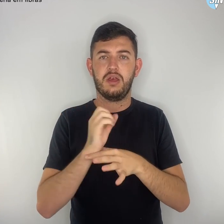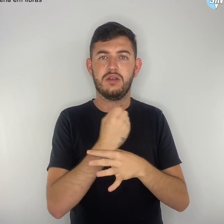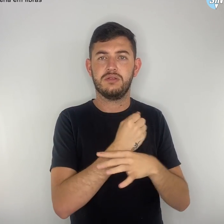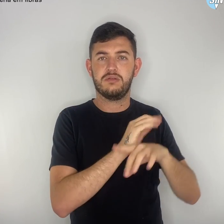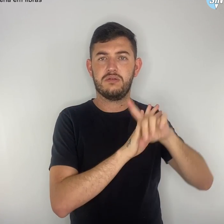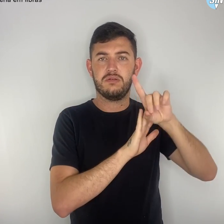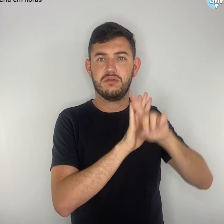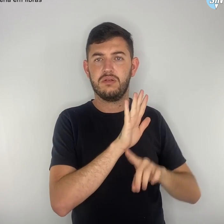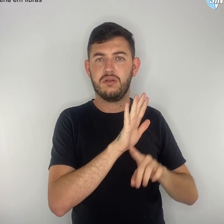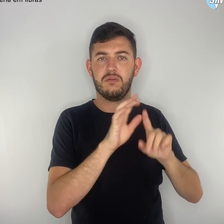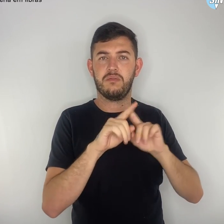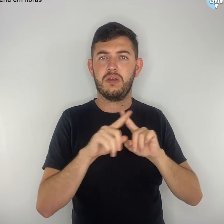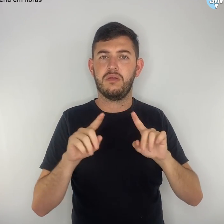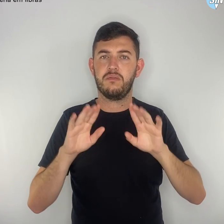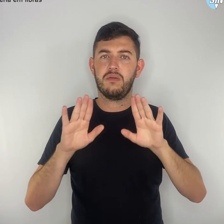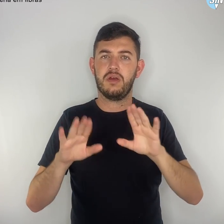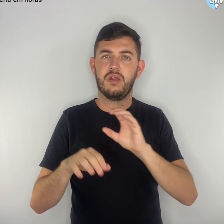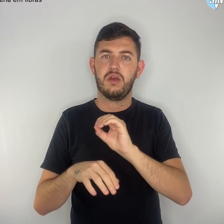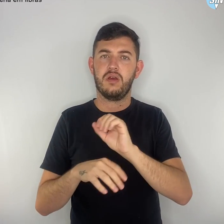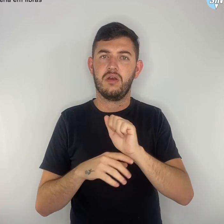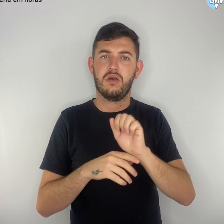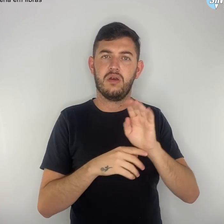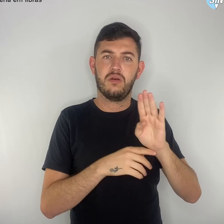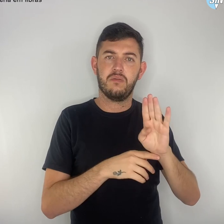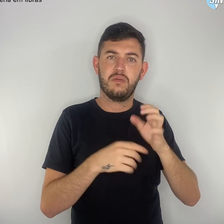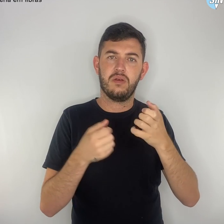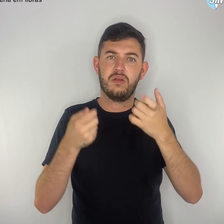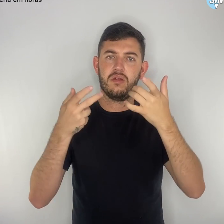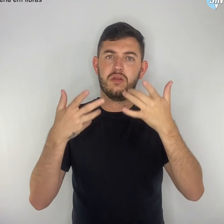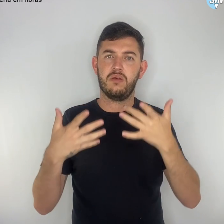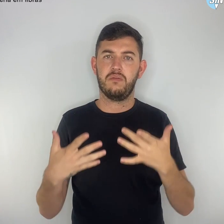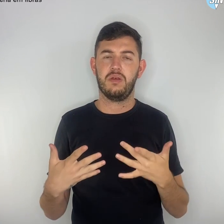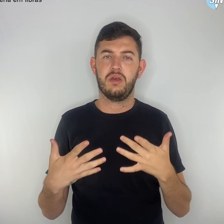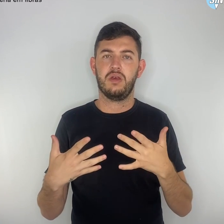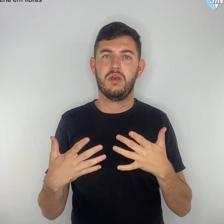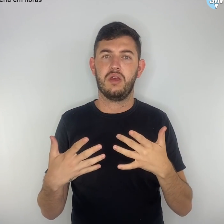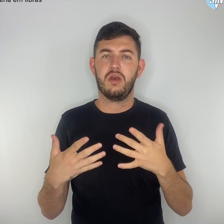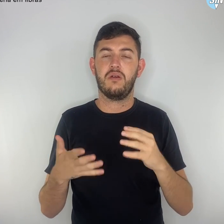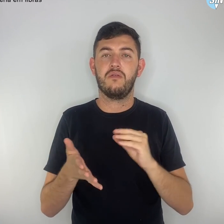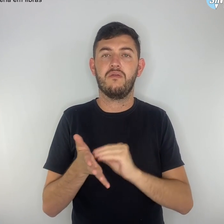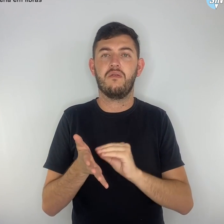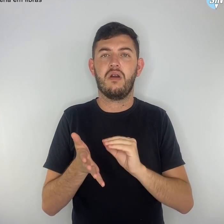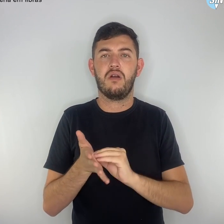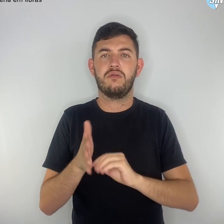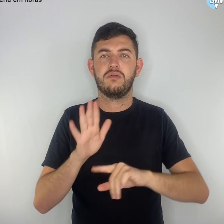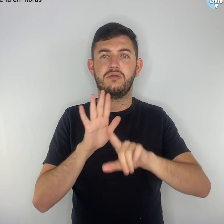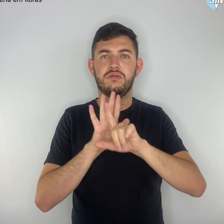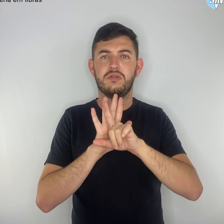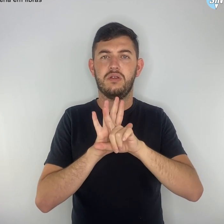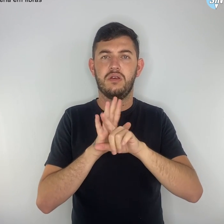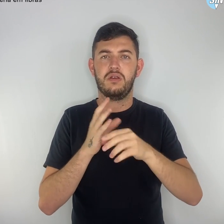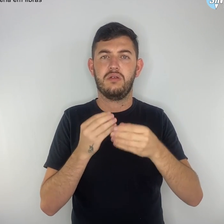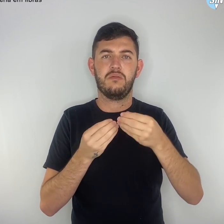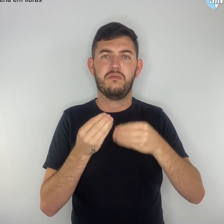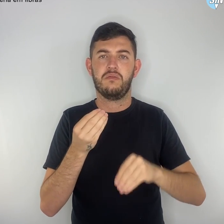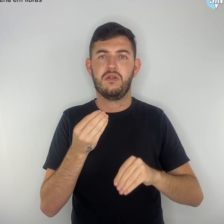inexistência de lei local não justifica violação ao texto constitucional e à